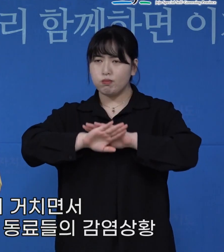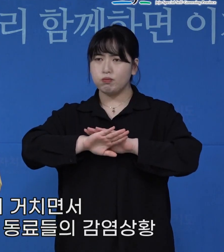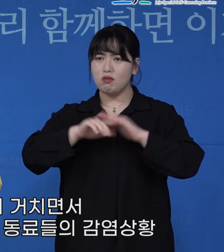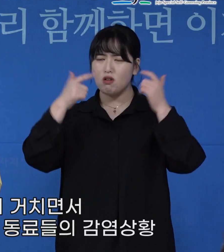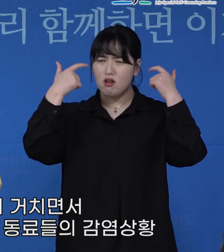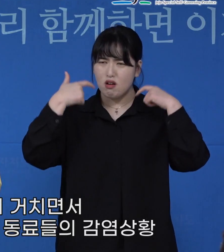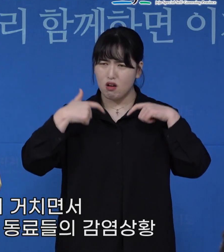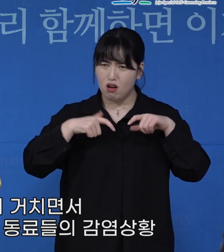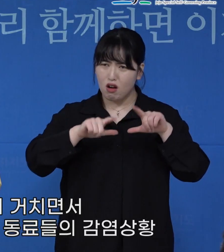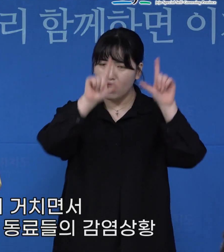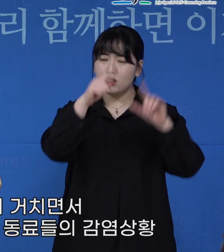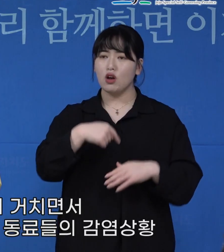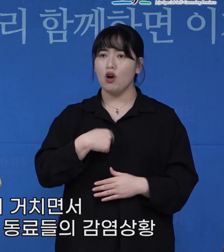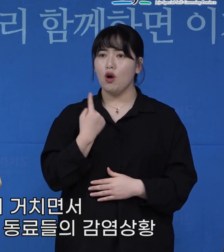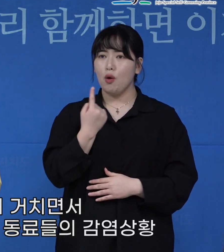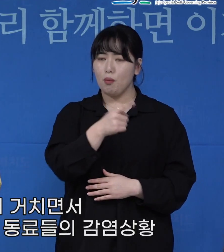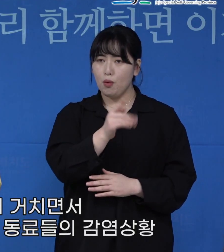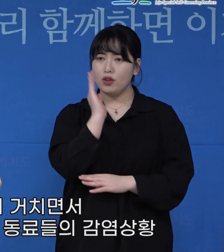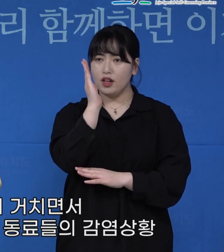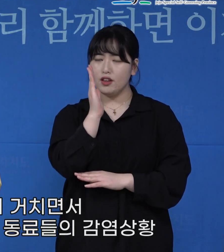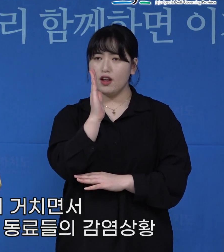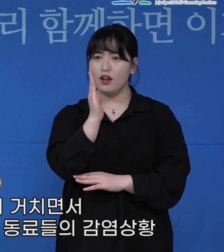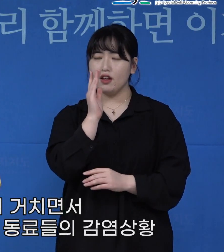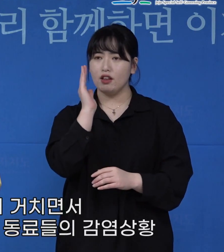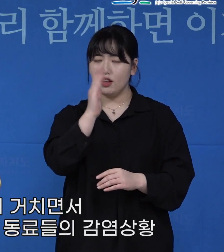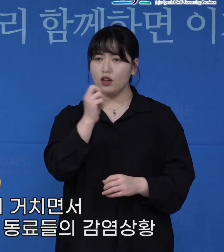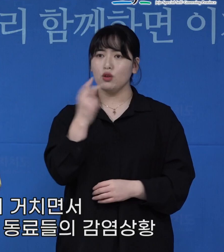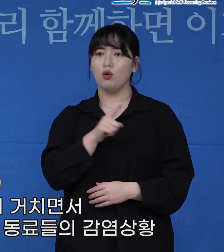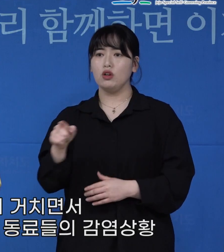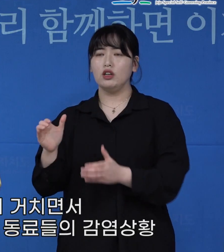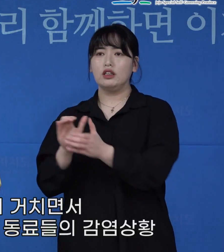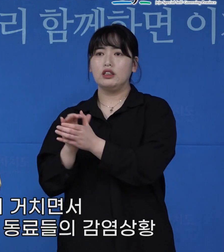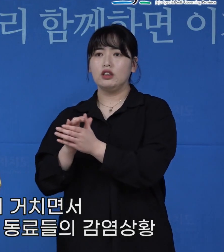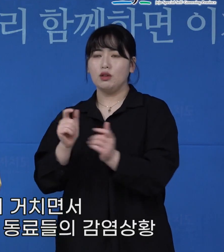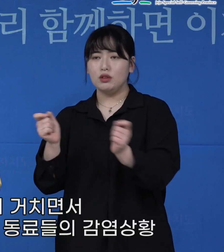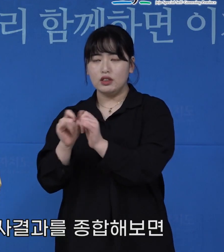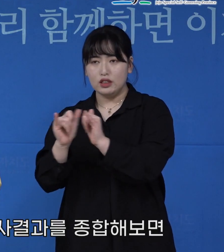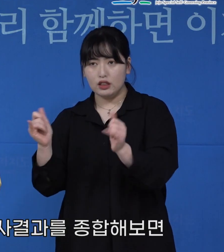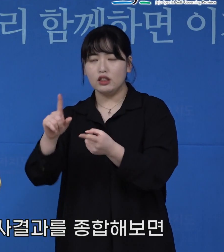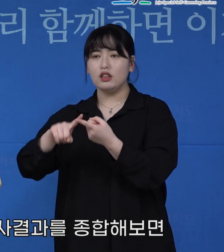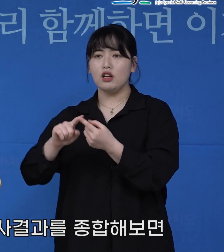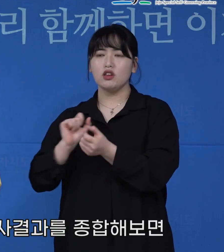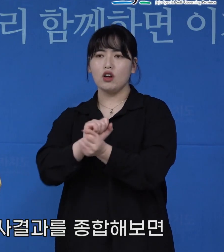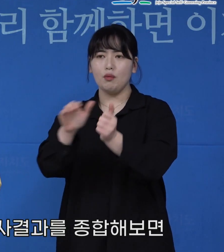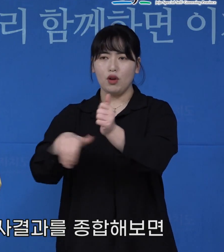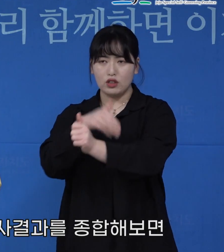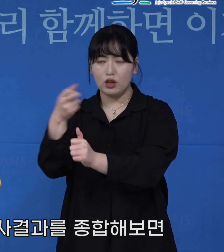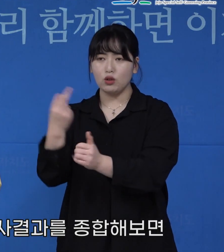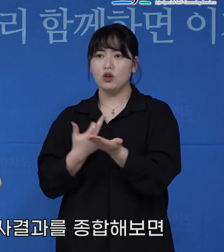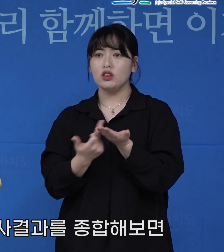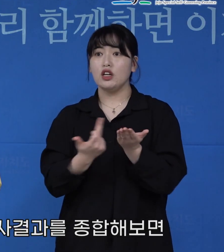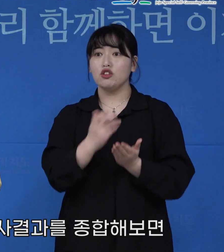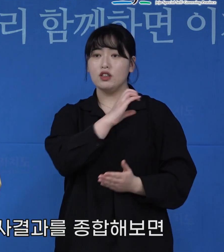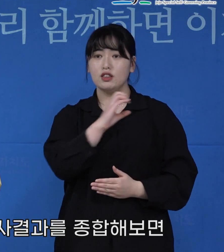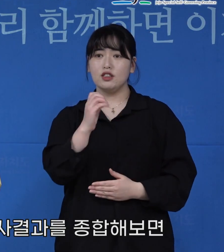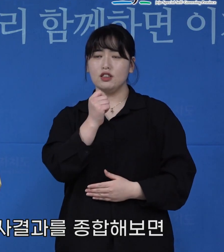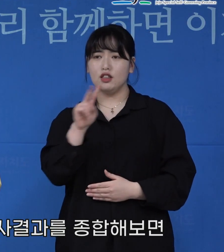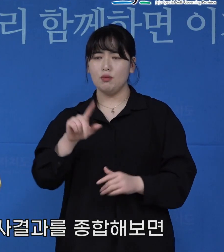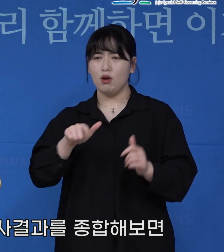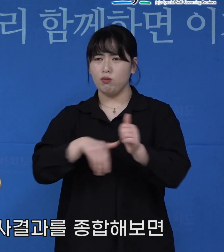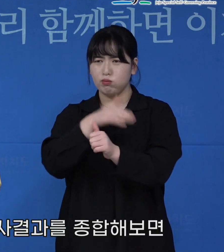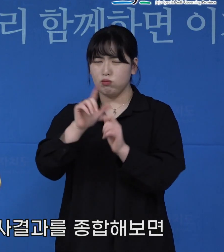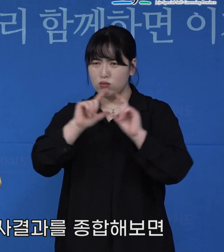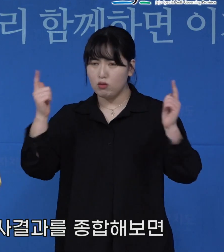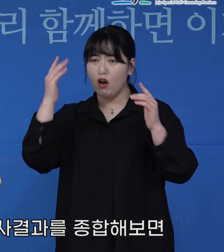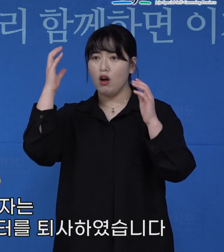밤샘까지 거치면서 본인의 진술, 또 콜센터 동료들의 감염 상황, 제주에서의 CCTV 조사